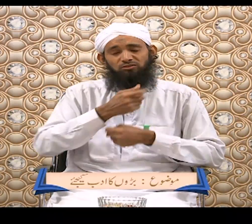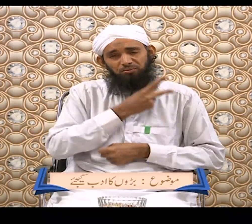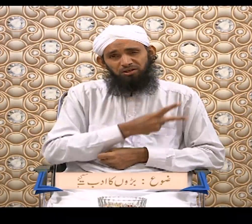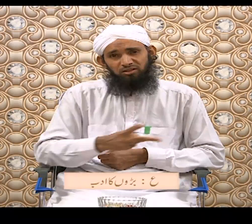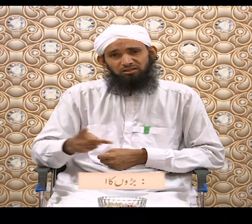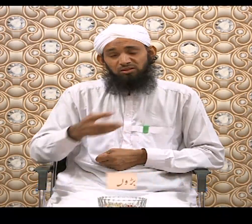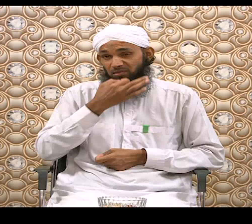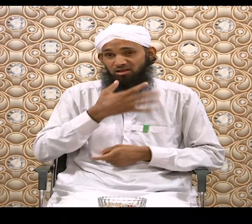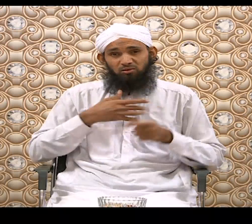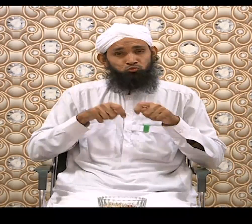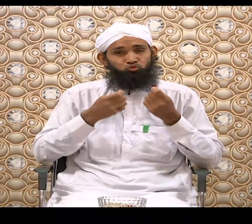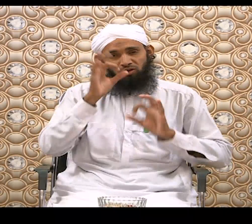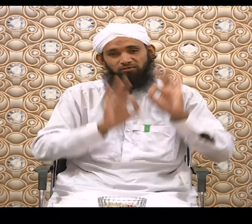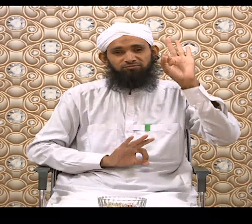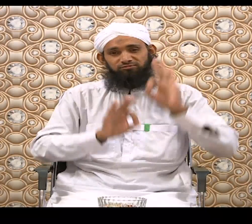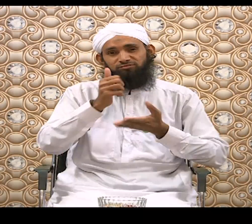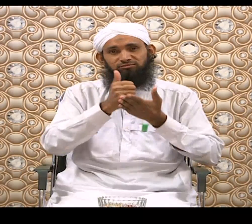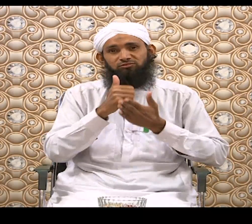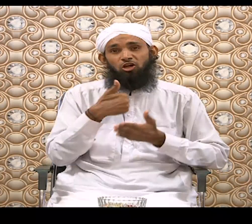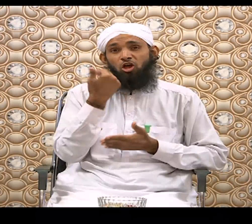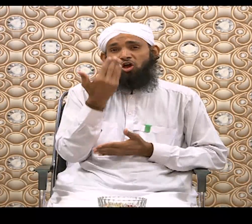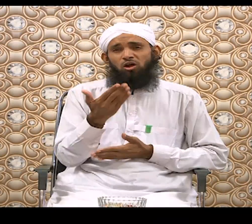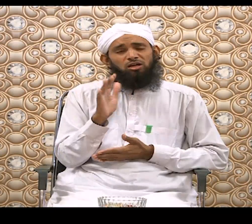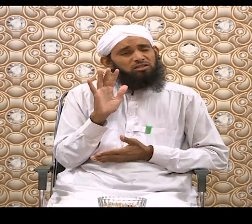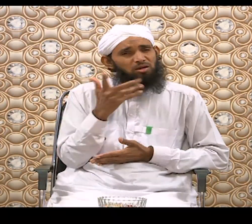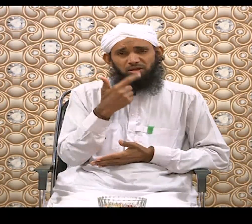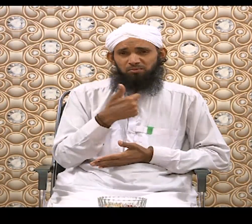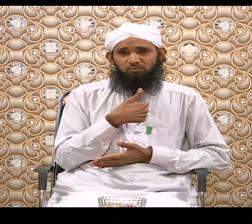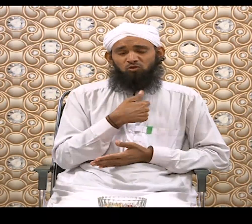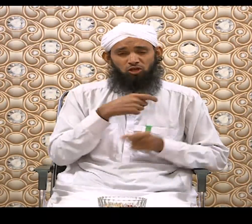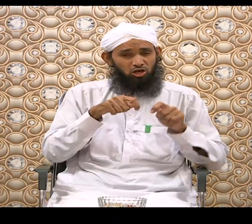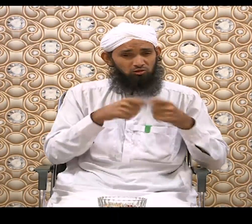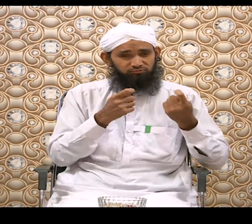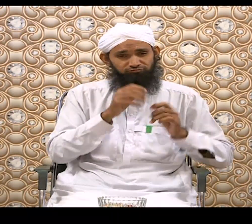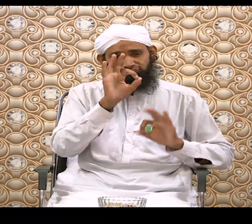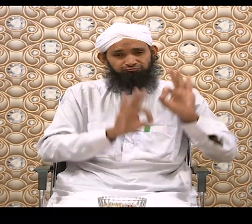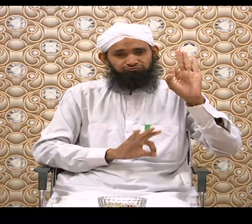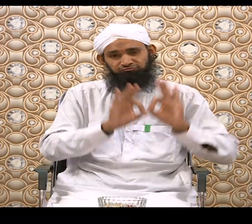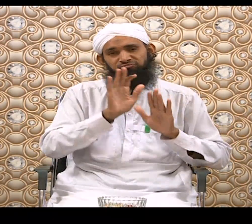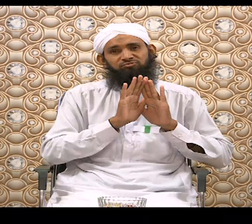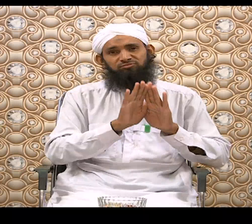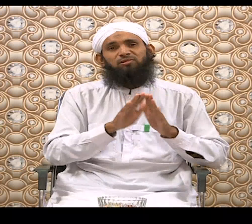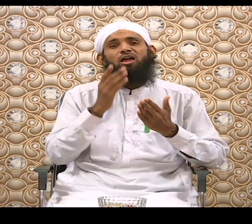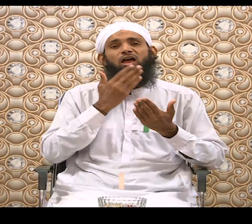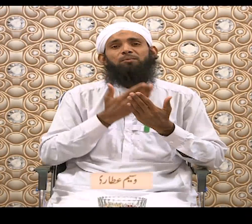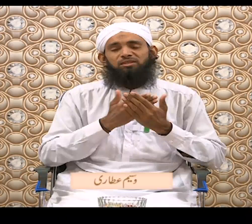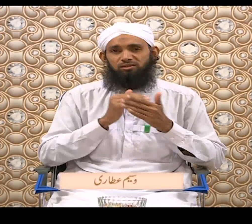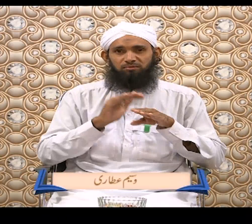رکھنا شہاب بے عدبوں سے اور مجھ سے بھی سرزد نہ کبھی بے عدبی ہو